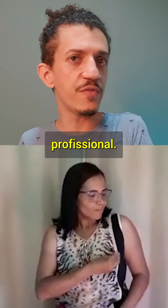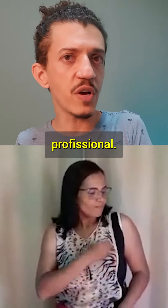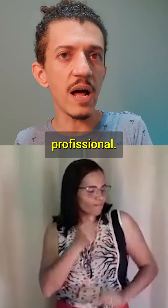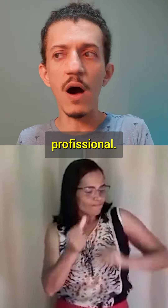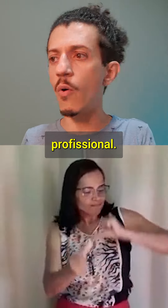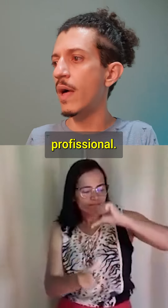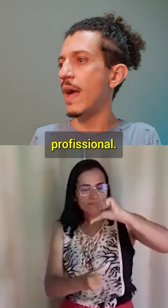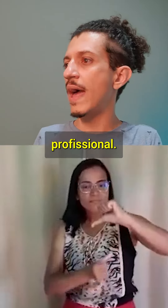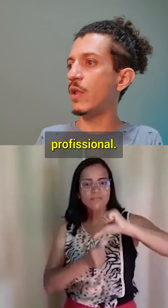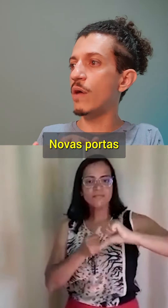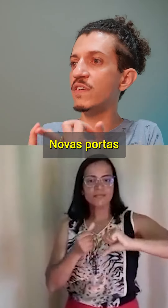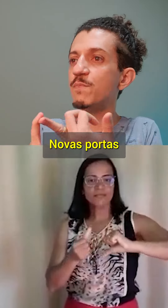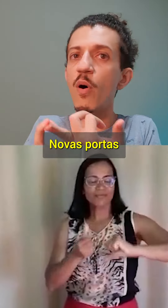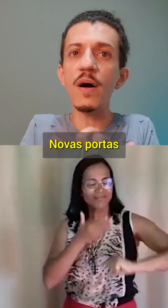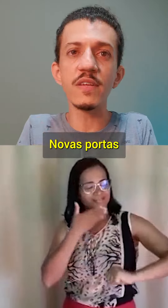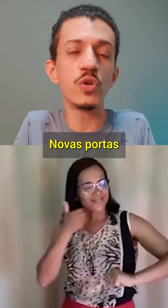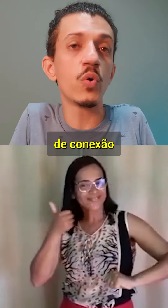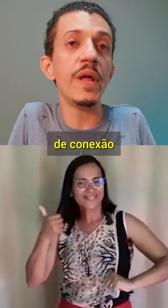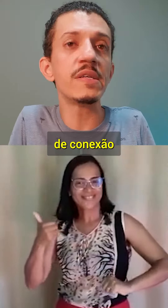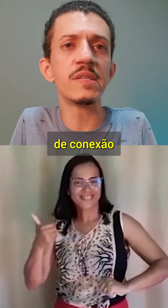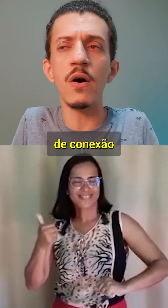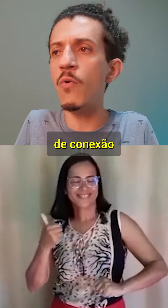profissional, novas portas de conexão,